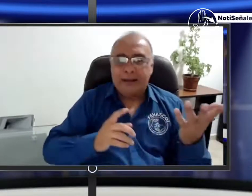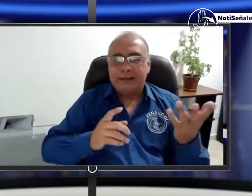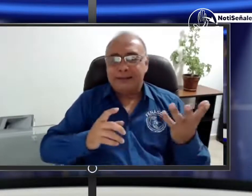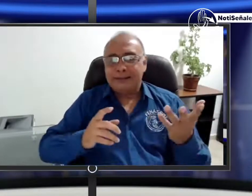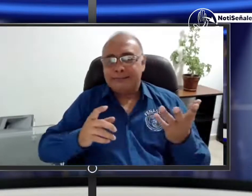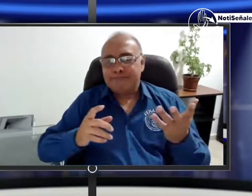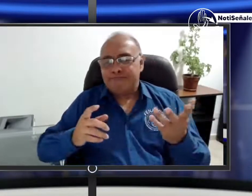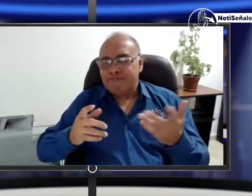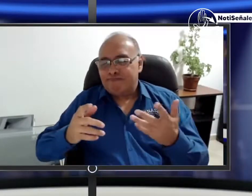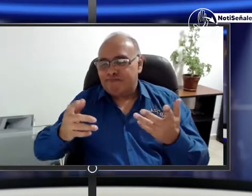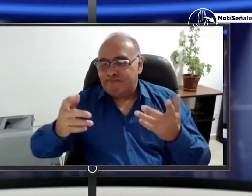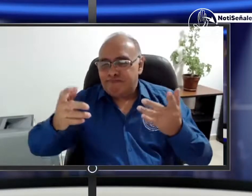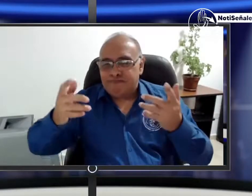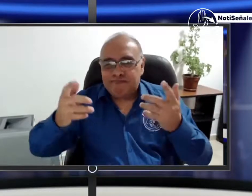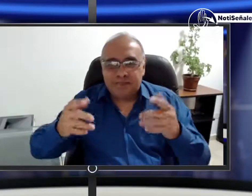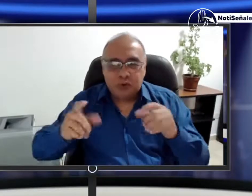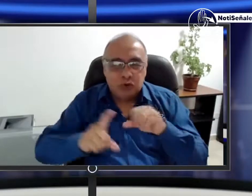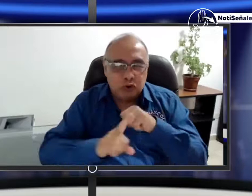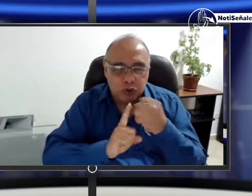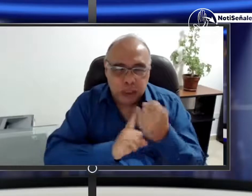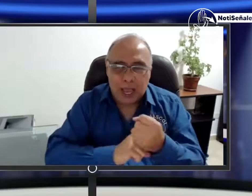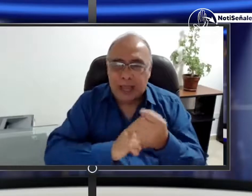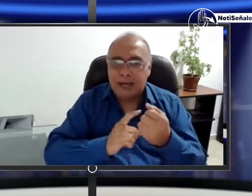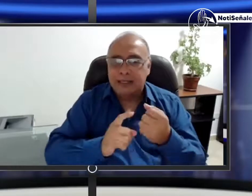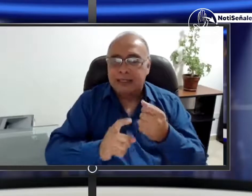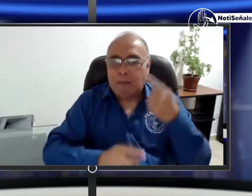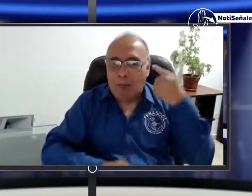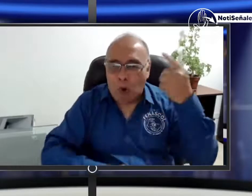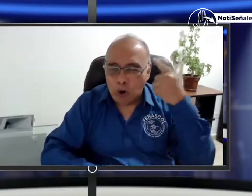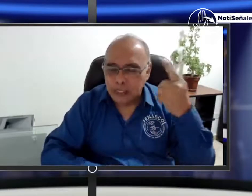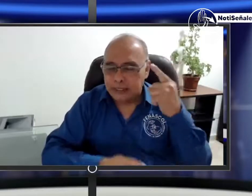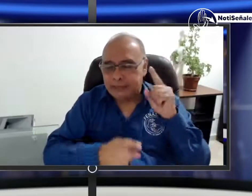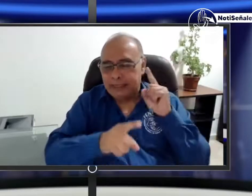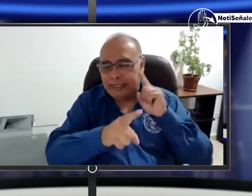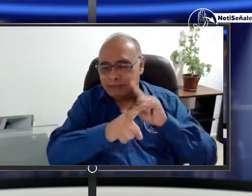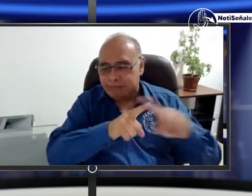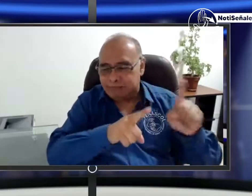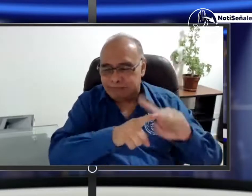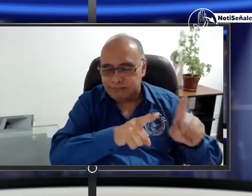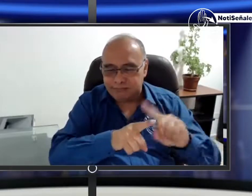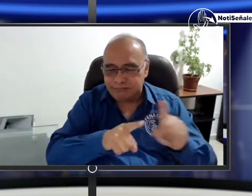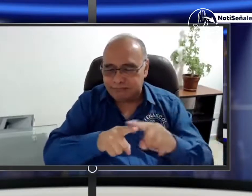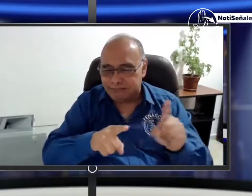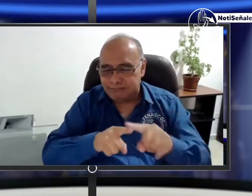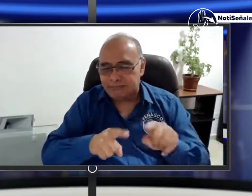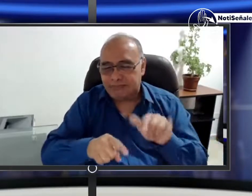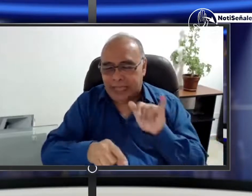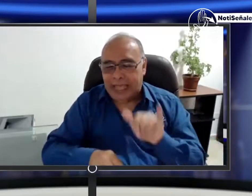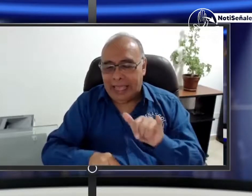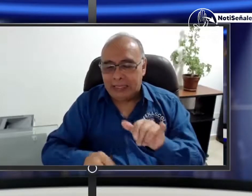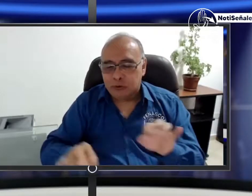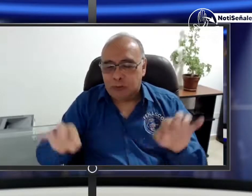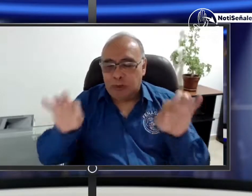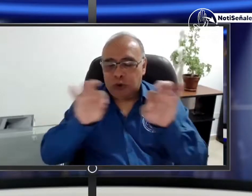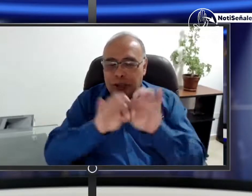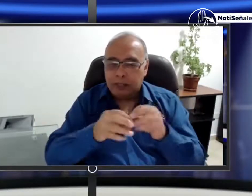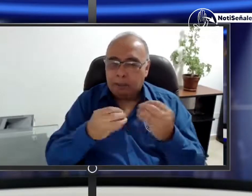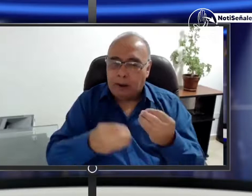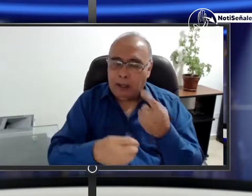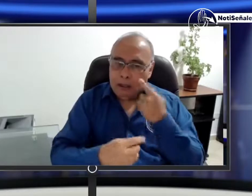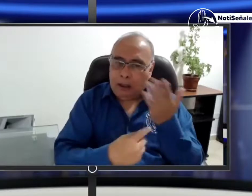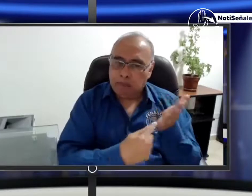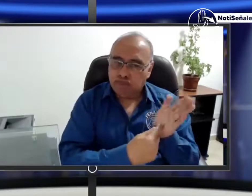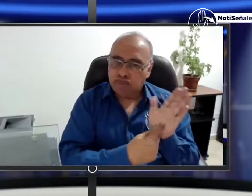actividades ya sea culturales que tengan un impacto social político o entre otros